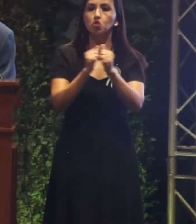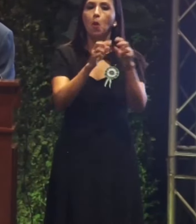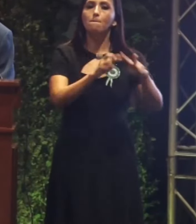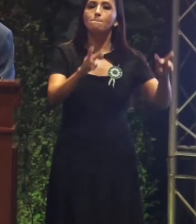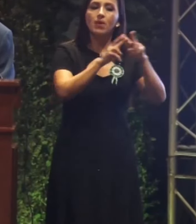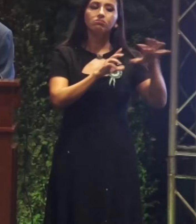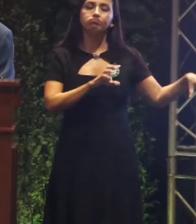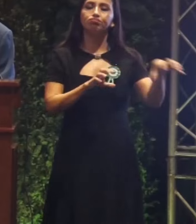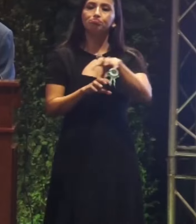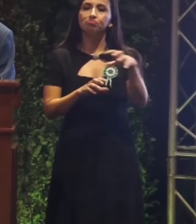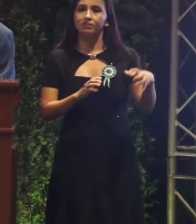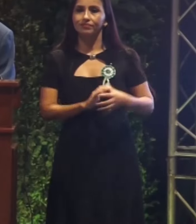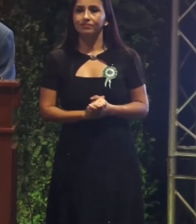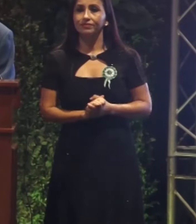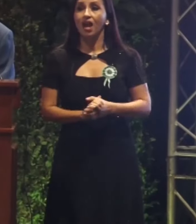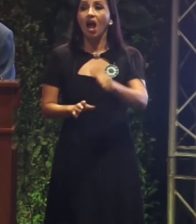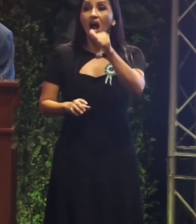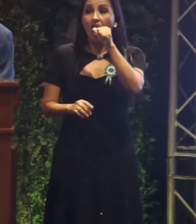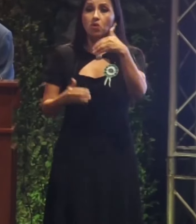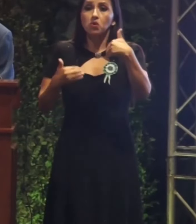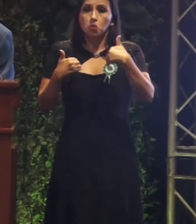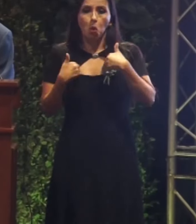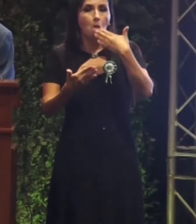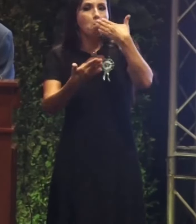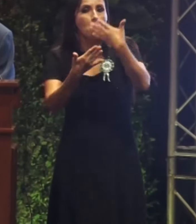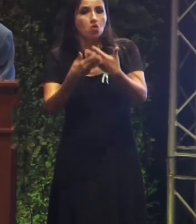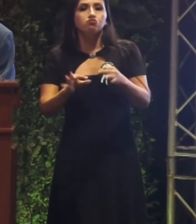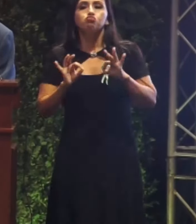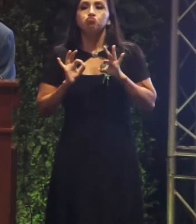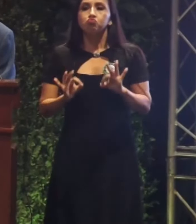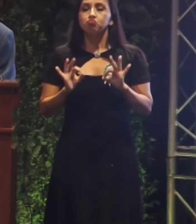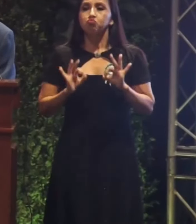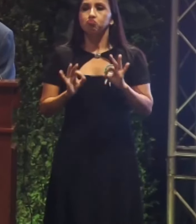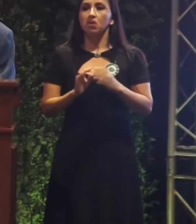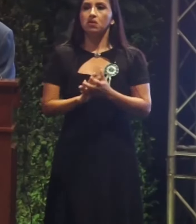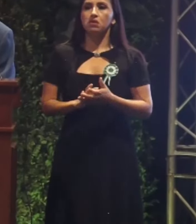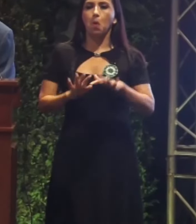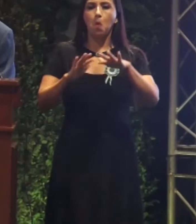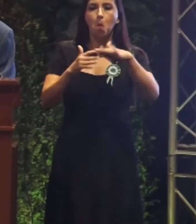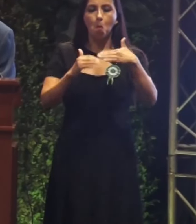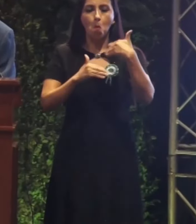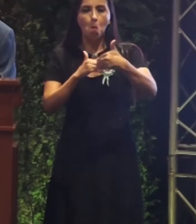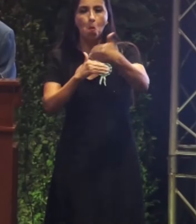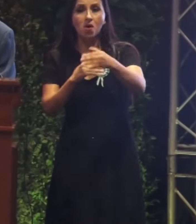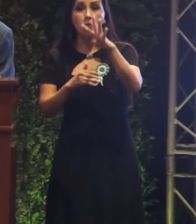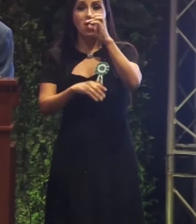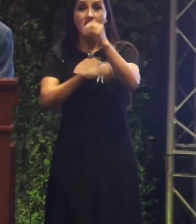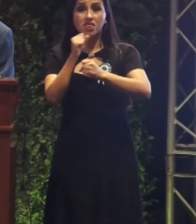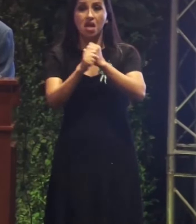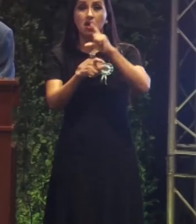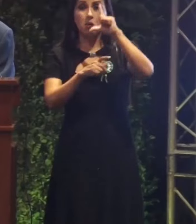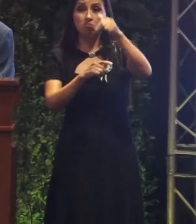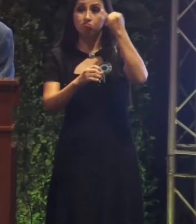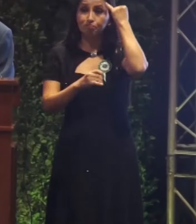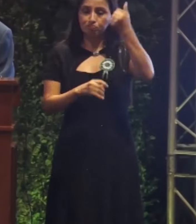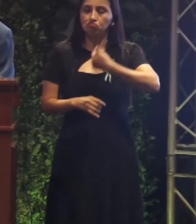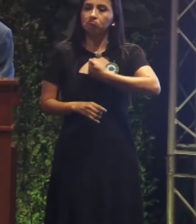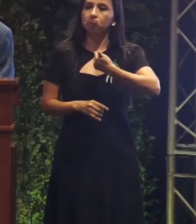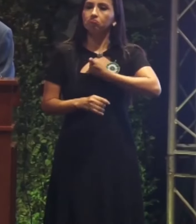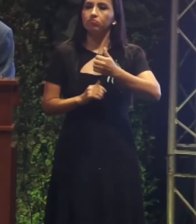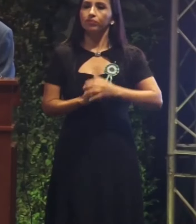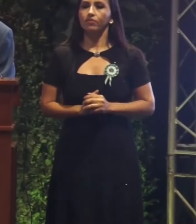de ahí al Ande. Agua tuvimos en buenas condiciones unos 40 años después por iniciativa